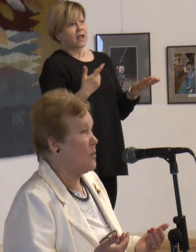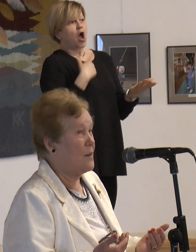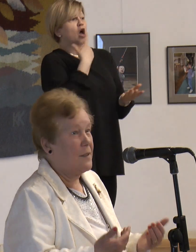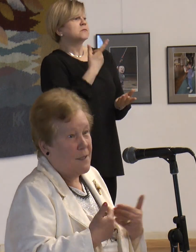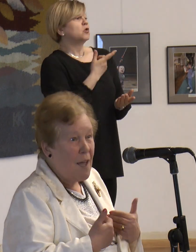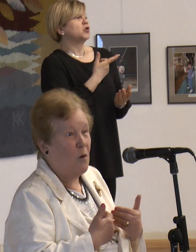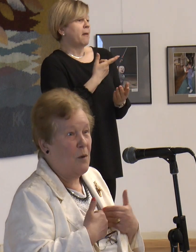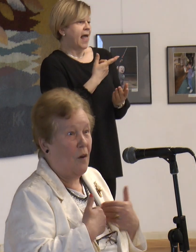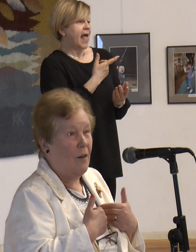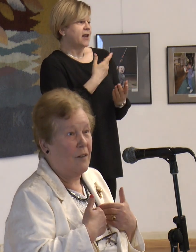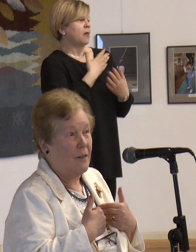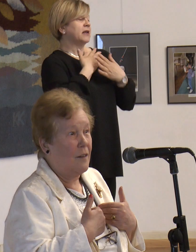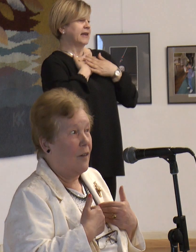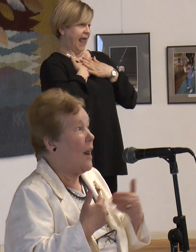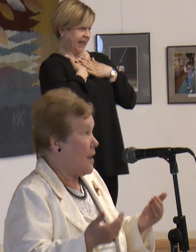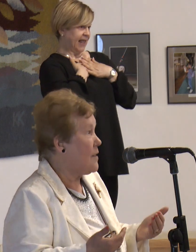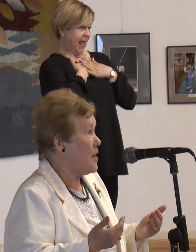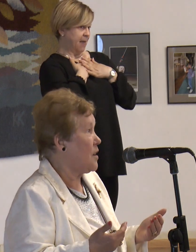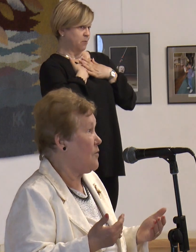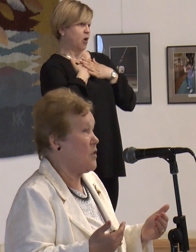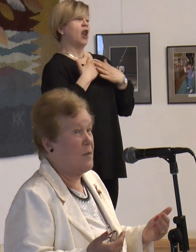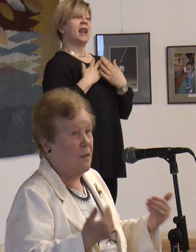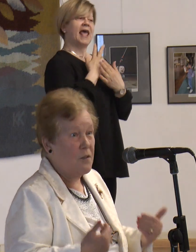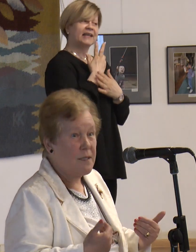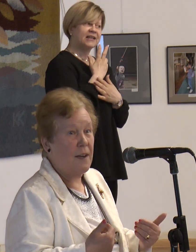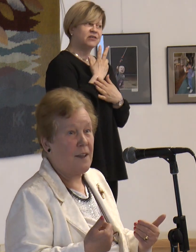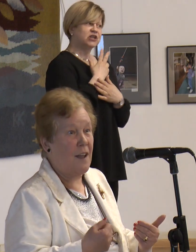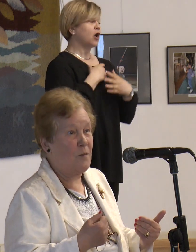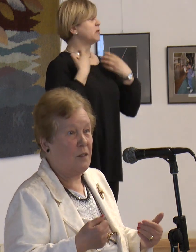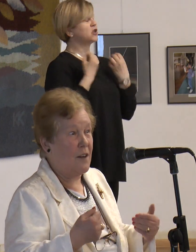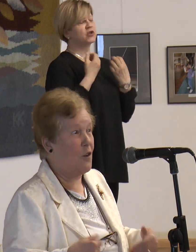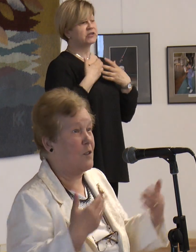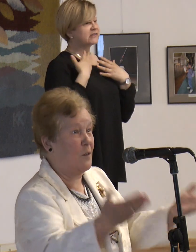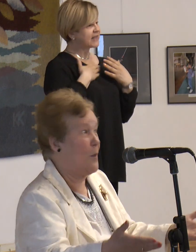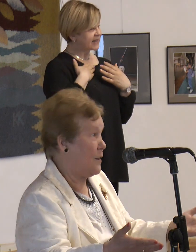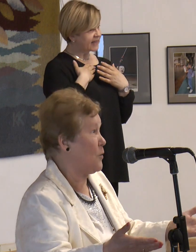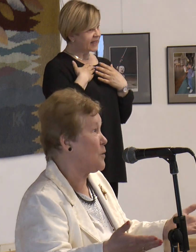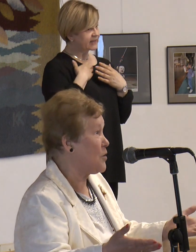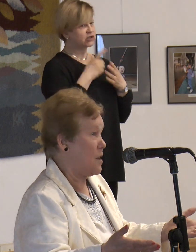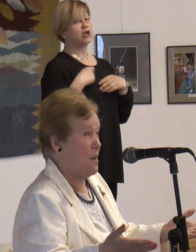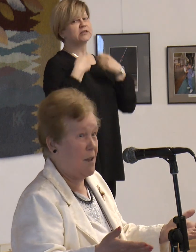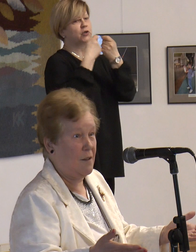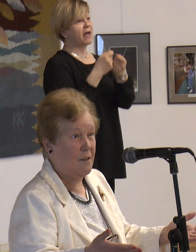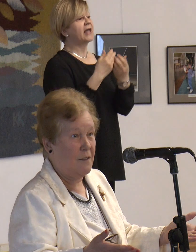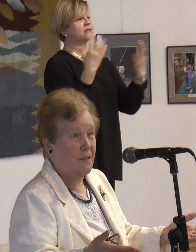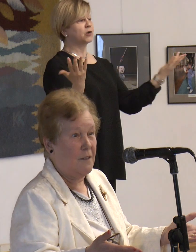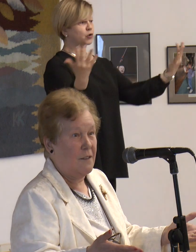el, ami számomra a legkedvesebb, vagy amit nagyon szeretek elmondani, és azt adom át a